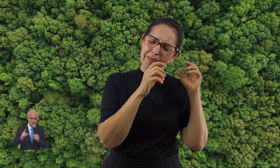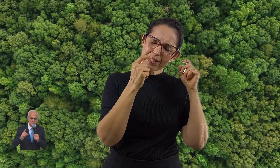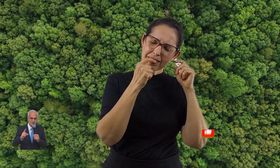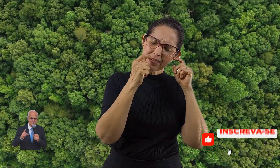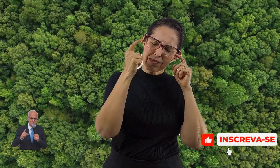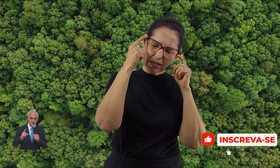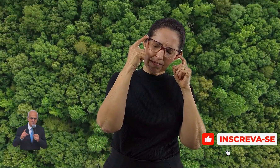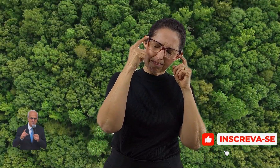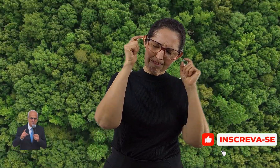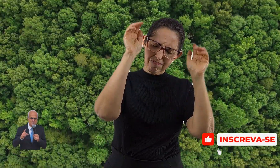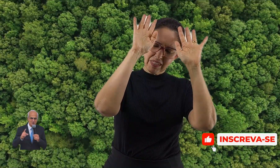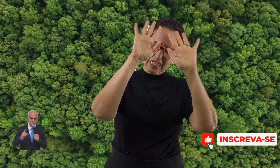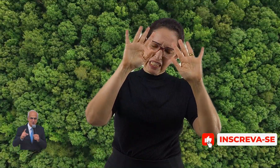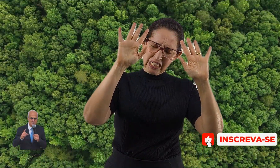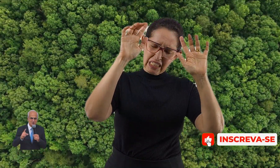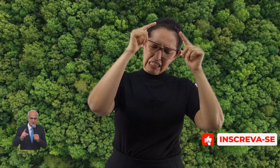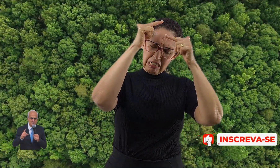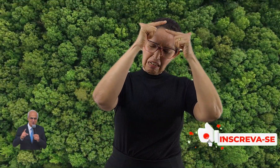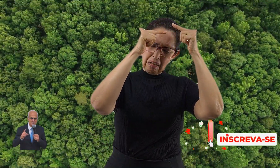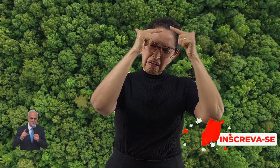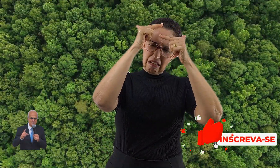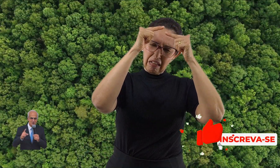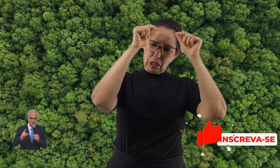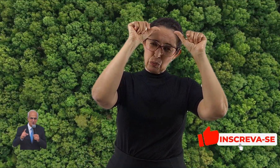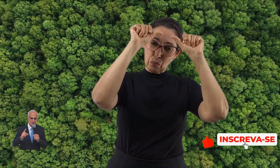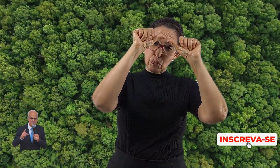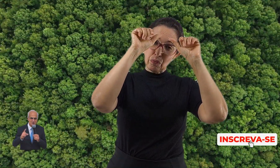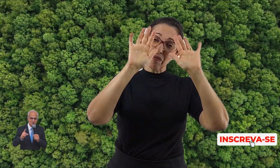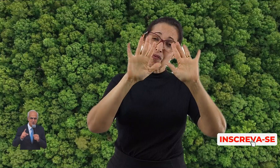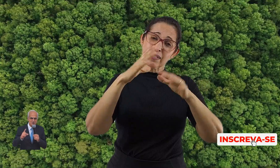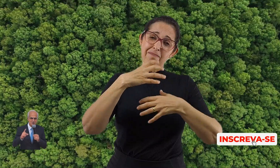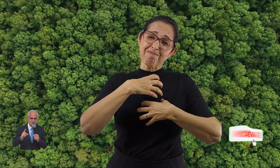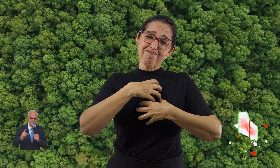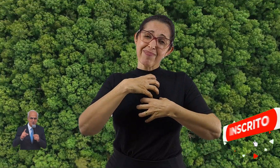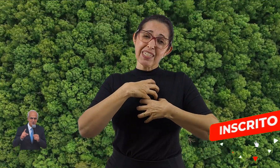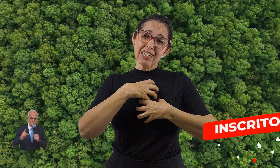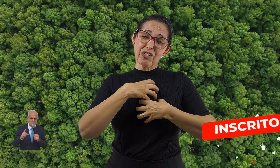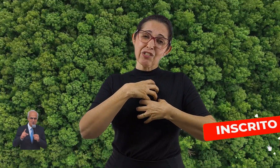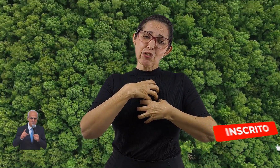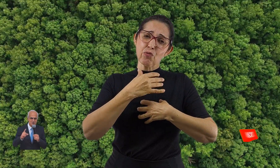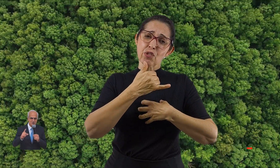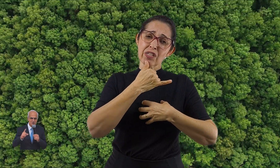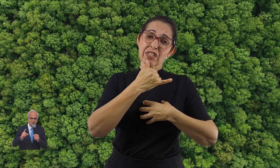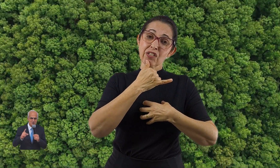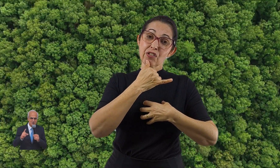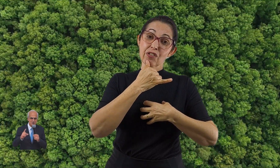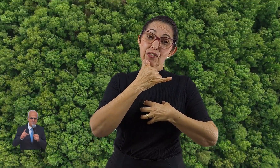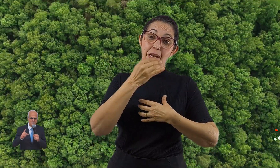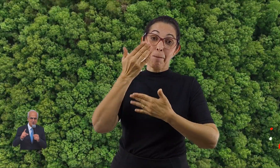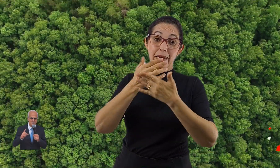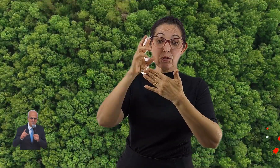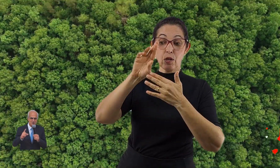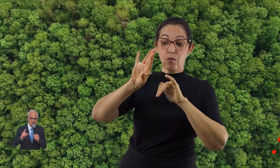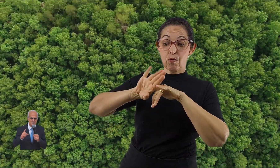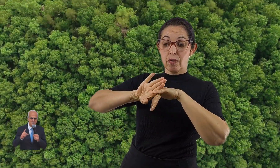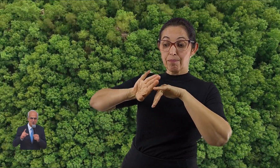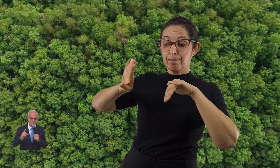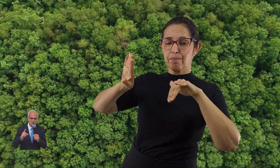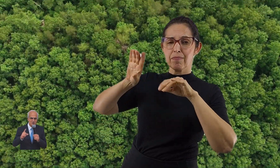lutas, grandes lutas, que podem tirar você da presença do Senhor. Quantos